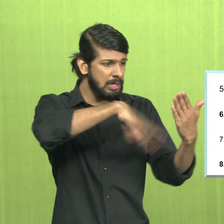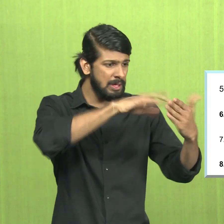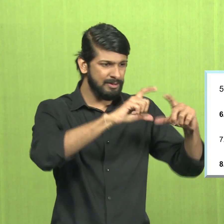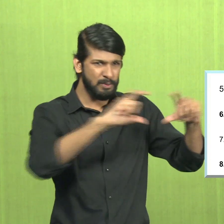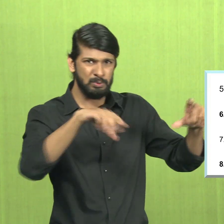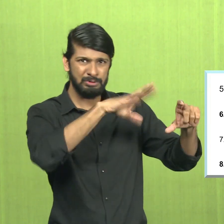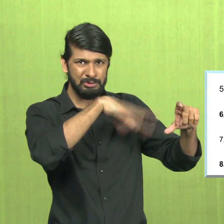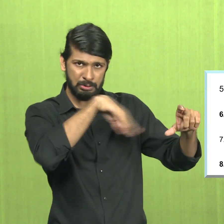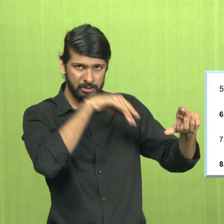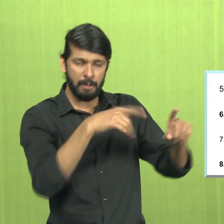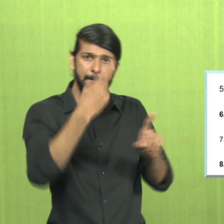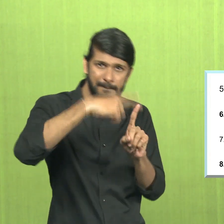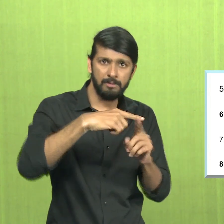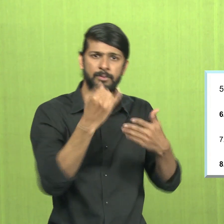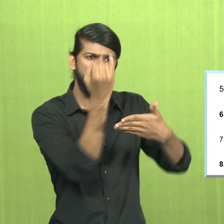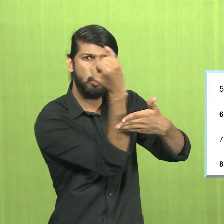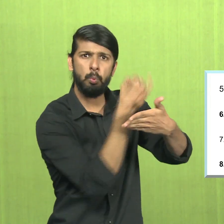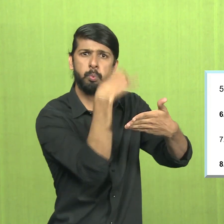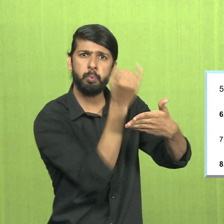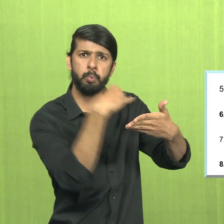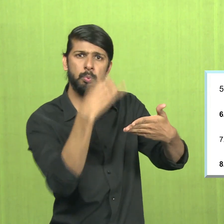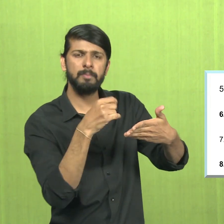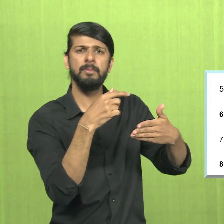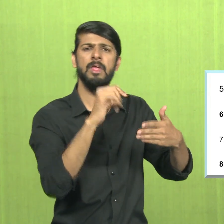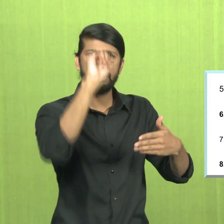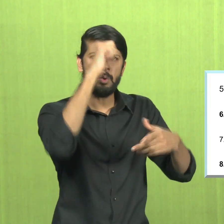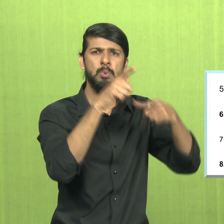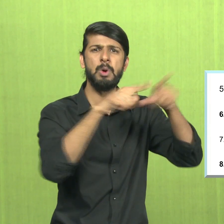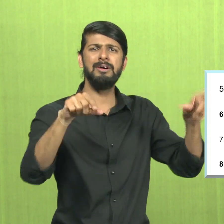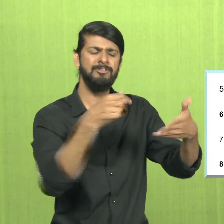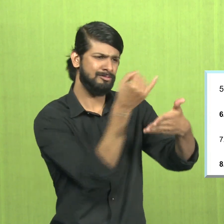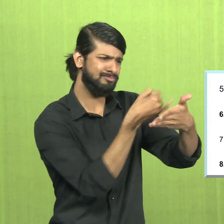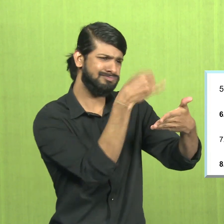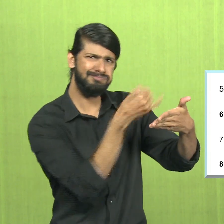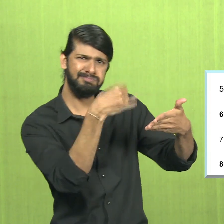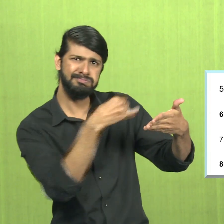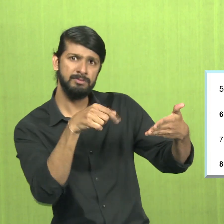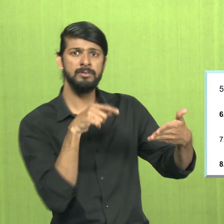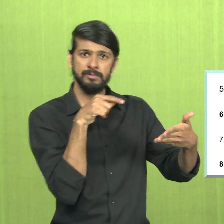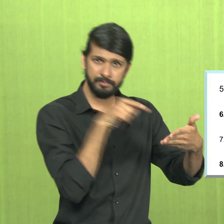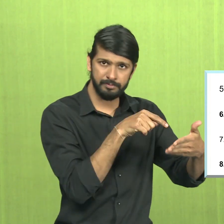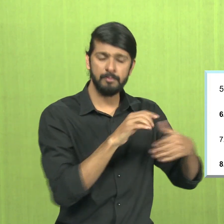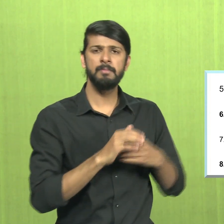कि विपिन थिंग्स एंड कैलिग्राफी वास बोर्न इन ऑन पाल्म लीव्स